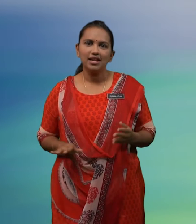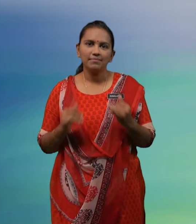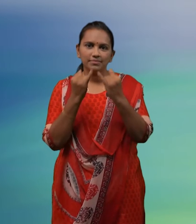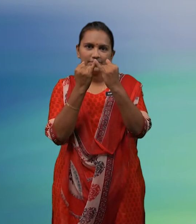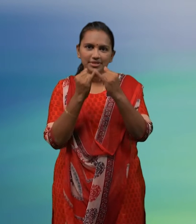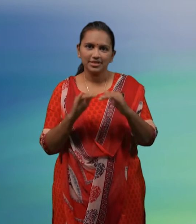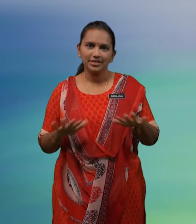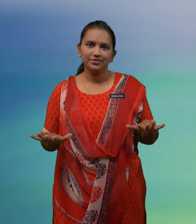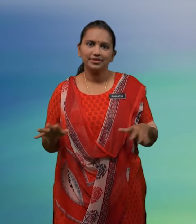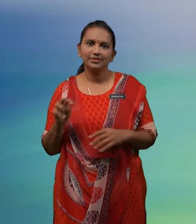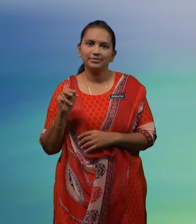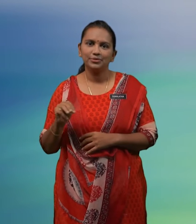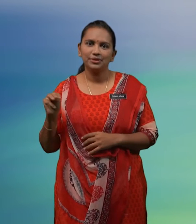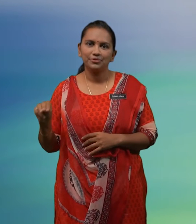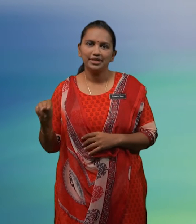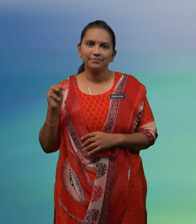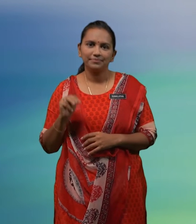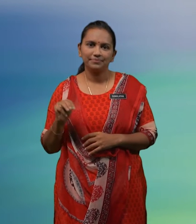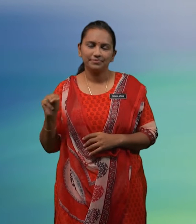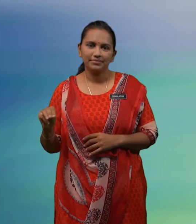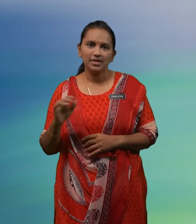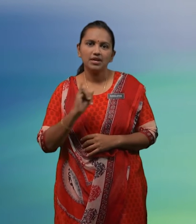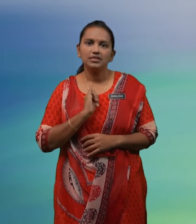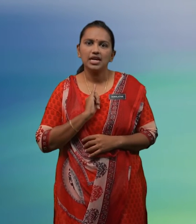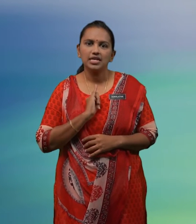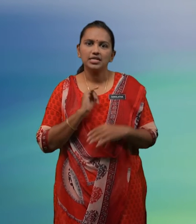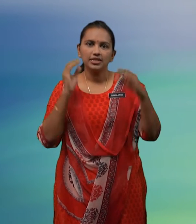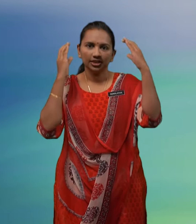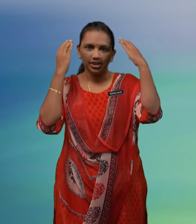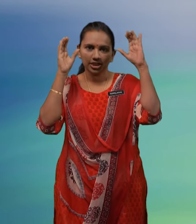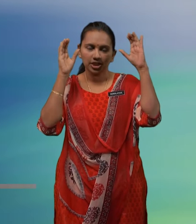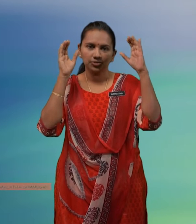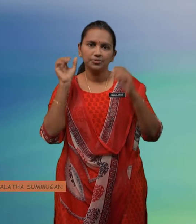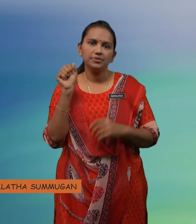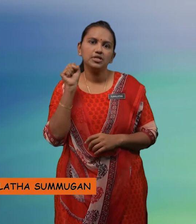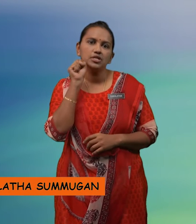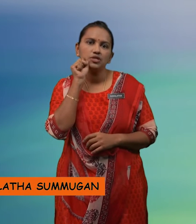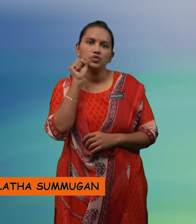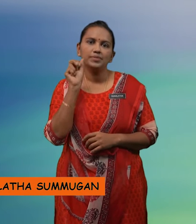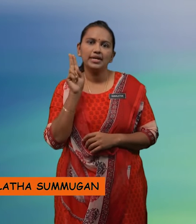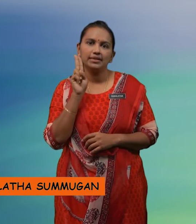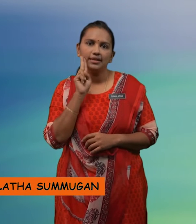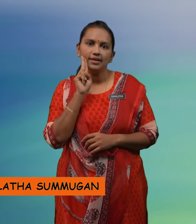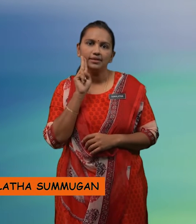Salam sejahtera, murid-murid. Saya Cikgu Sumalata,